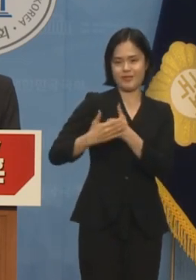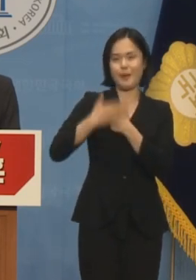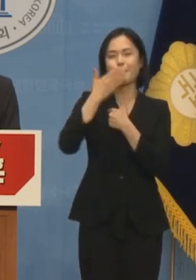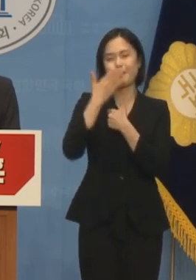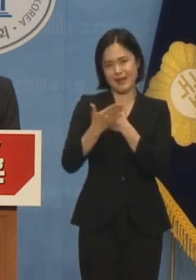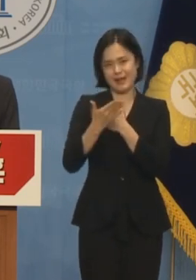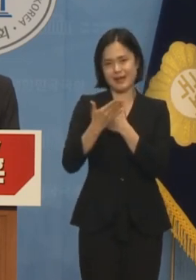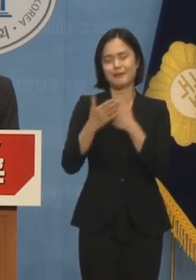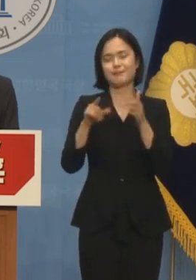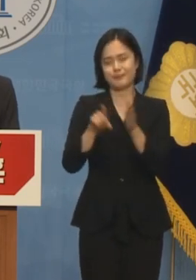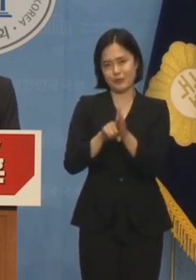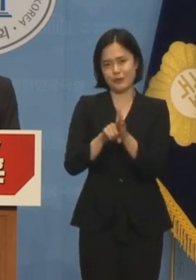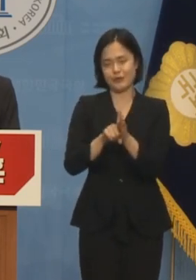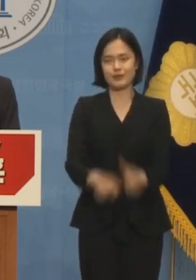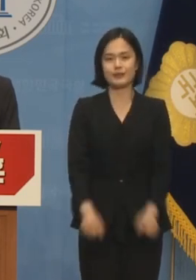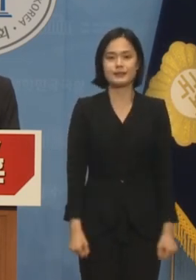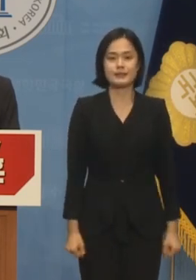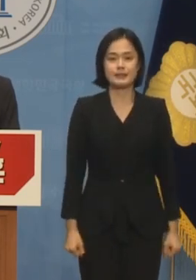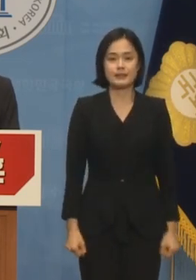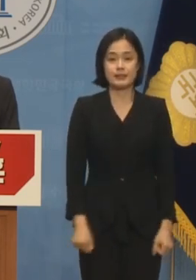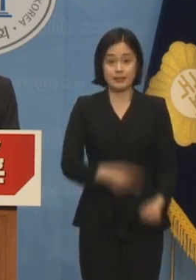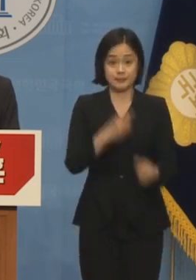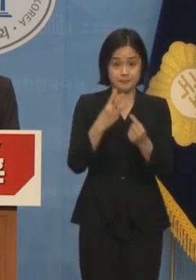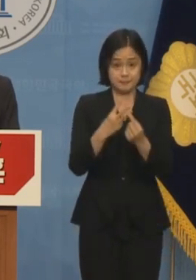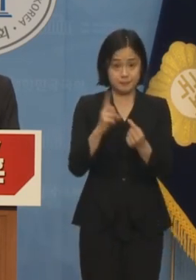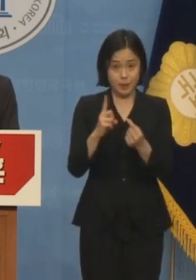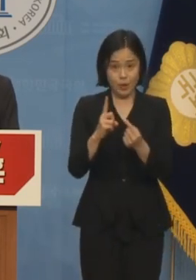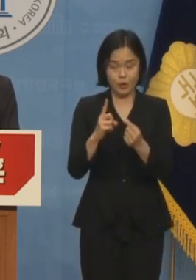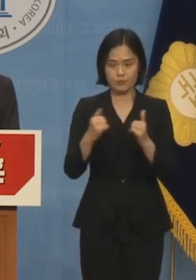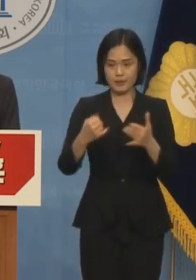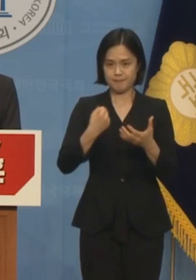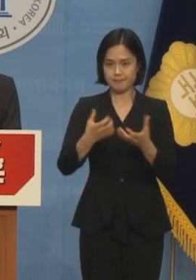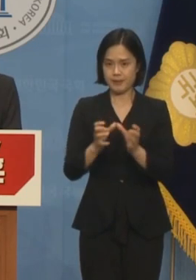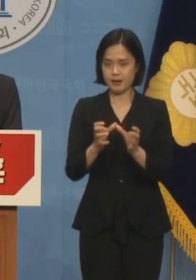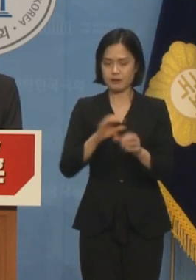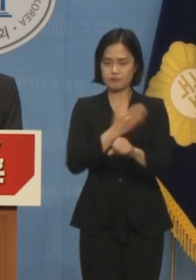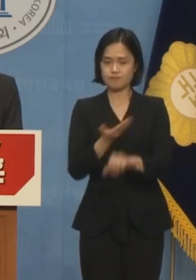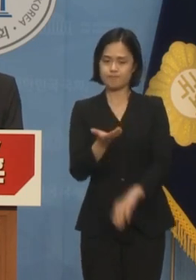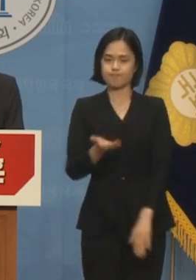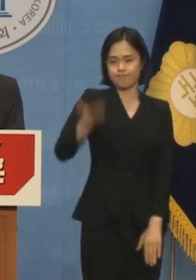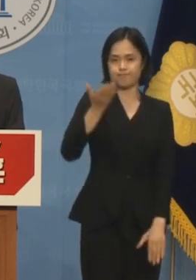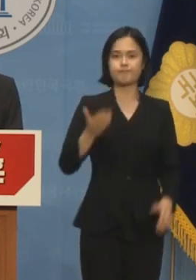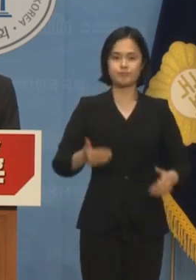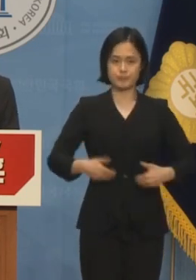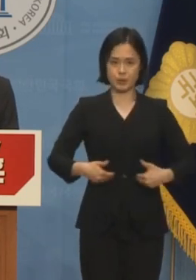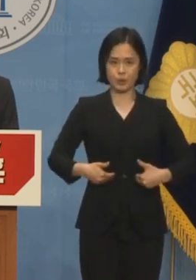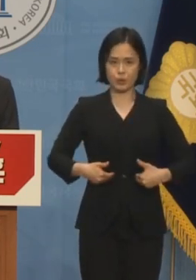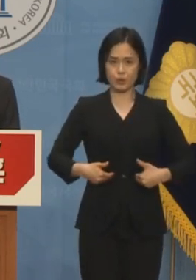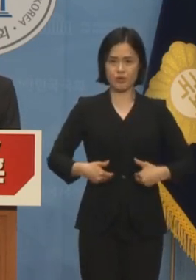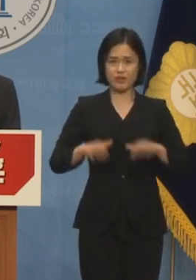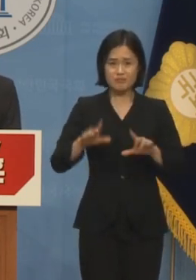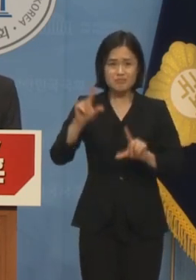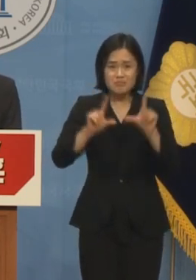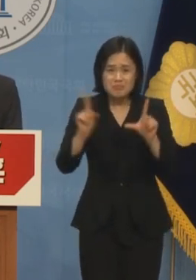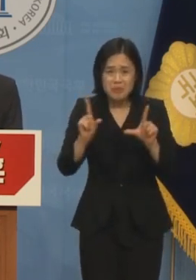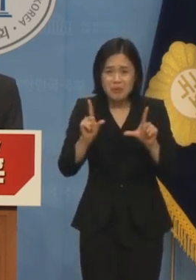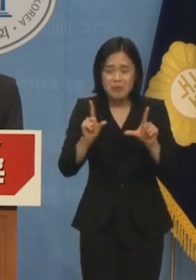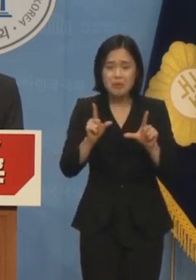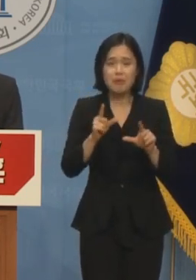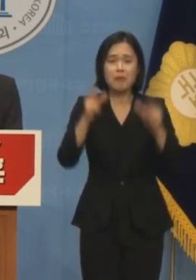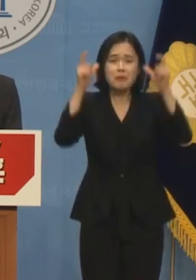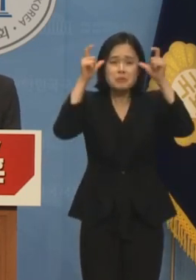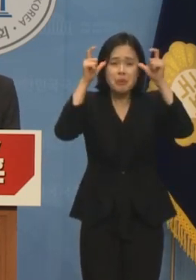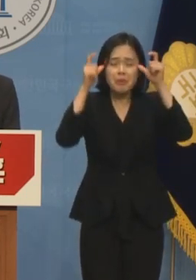셋째는 유능한 정당으로 우리가 스스로 변신해야 합니다. 늙고 쇠약한 소처럼